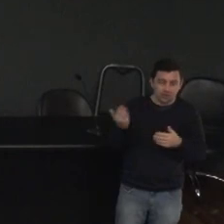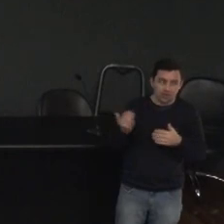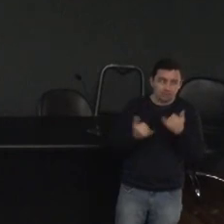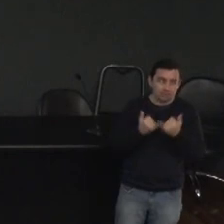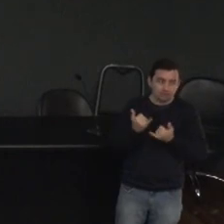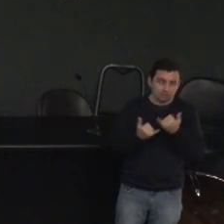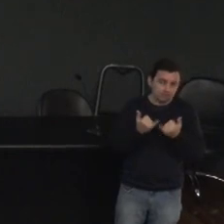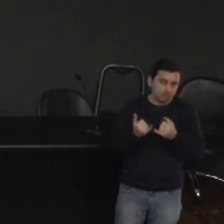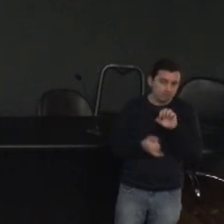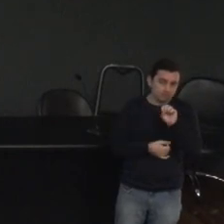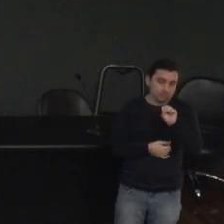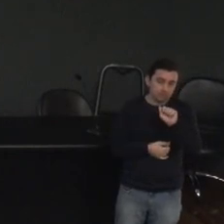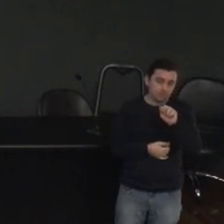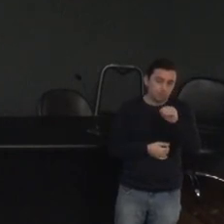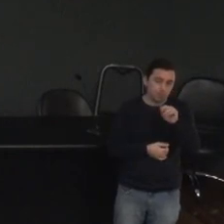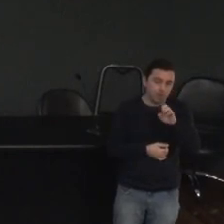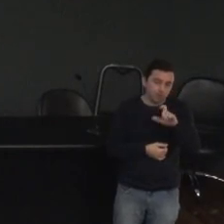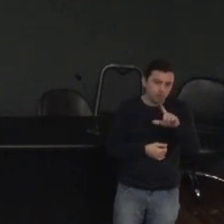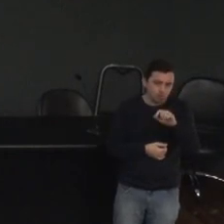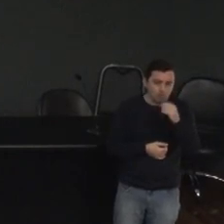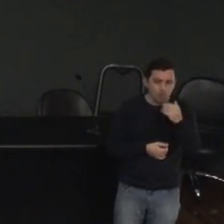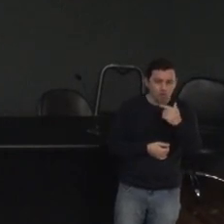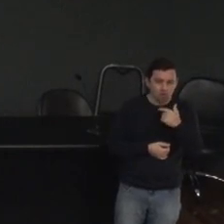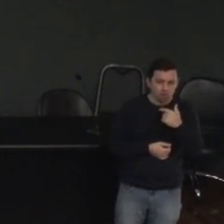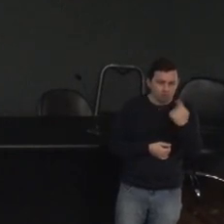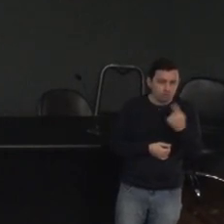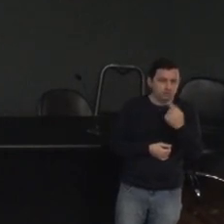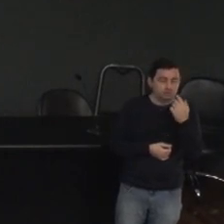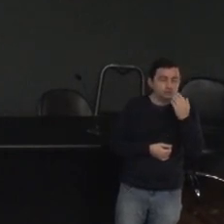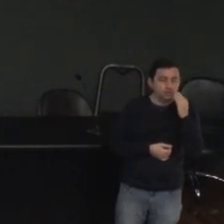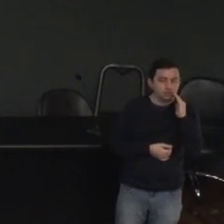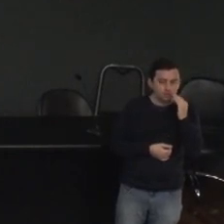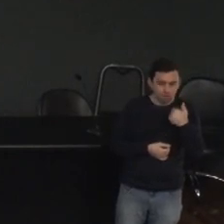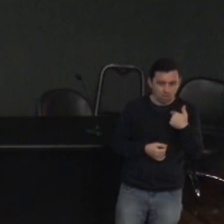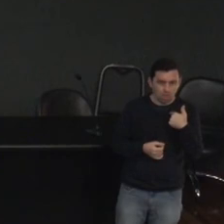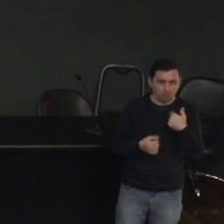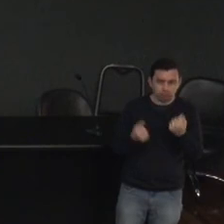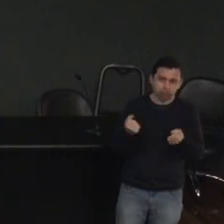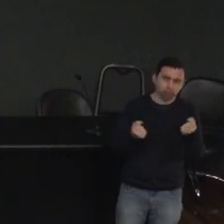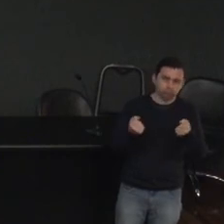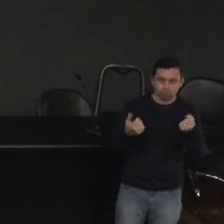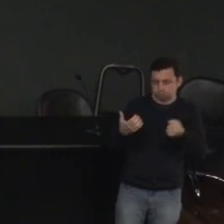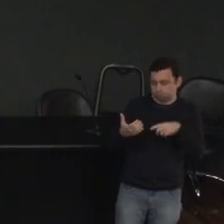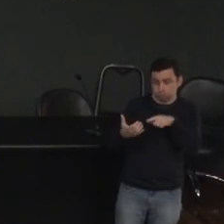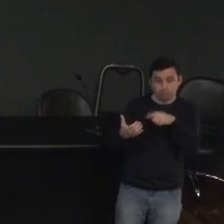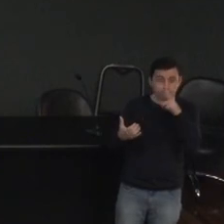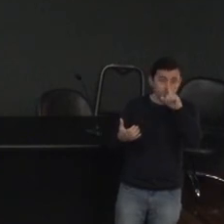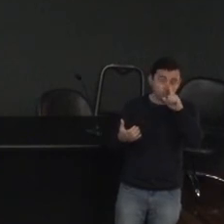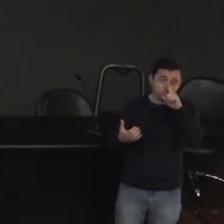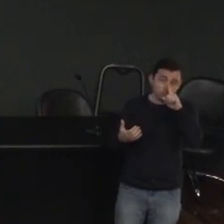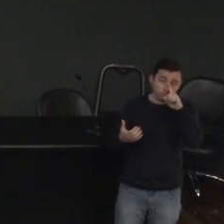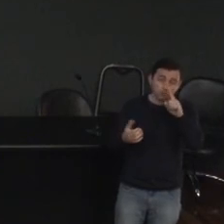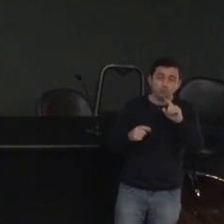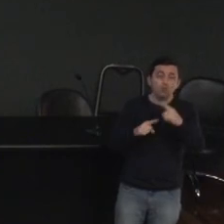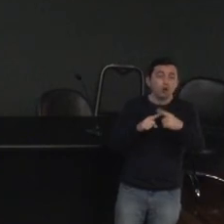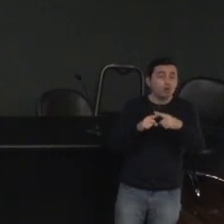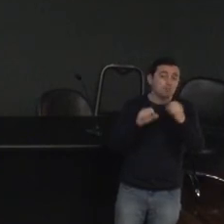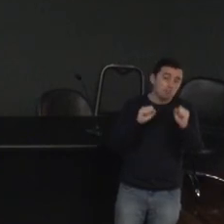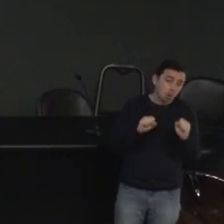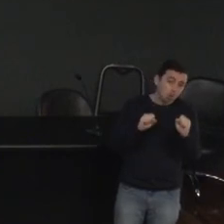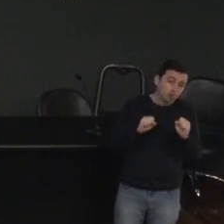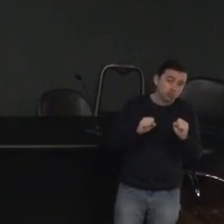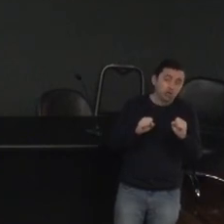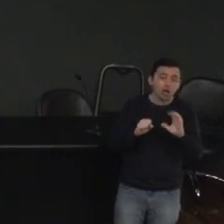é ontem a gente entendeu o seguinte bom eu diria olhando o celular esse é o evento de risco que pode ou não